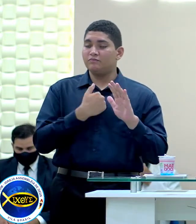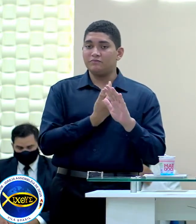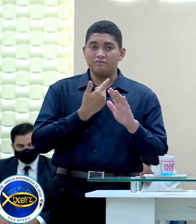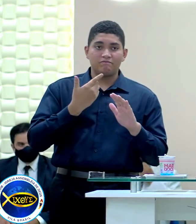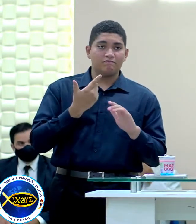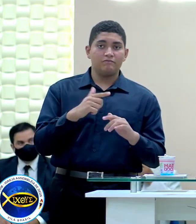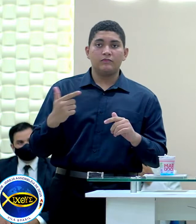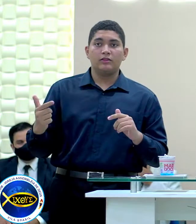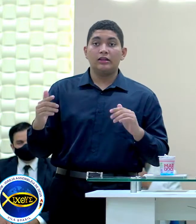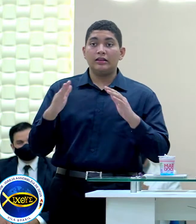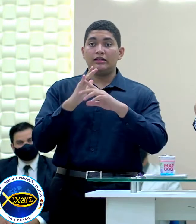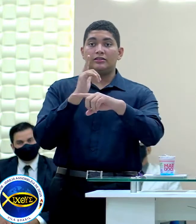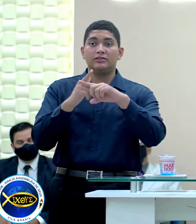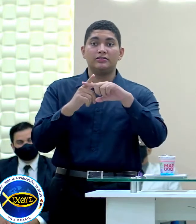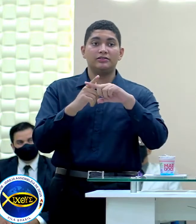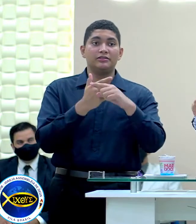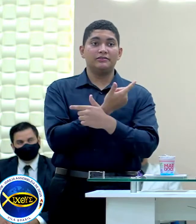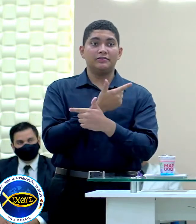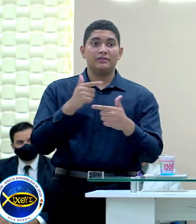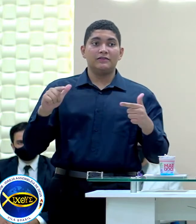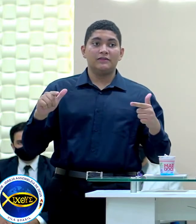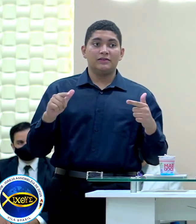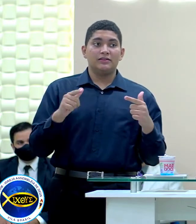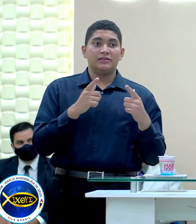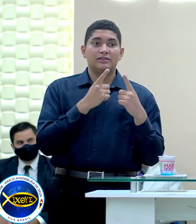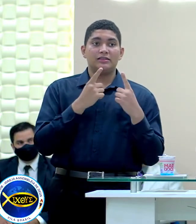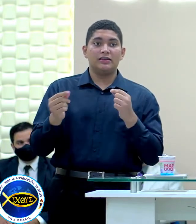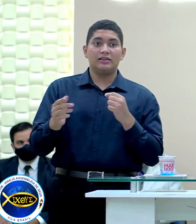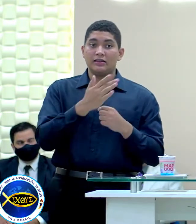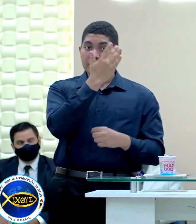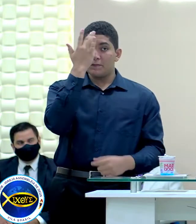não tem despedida de solteiro não, irmãos,